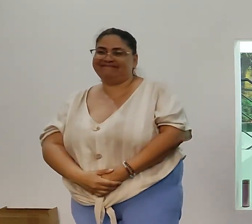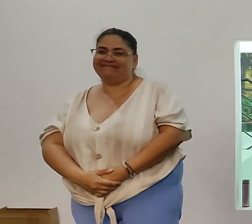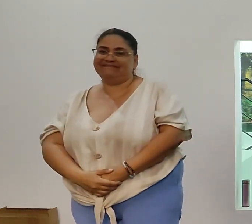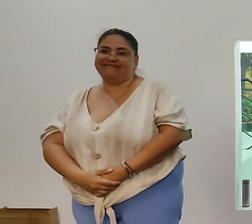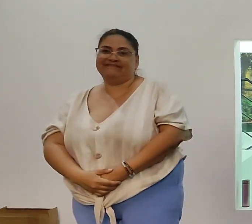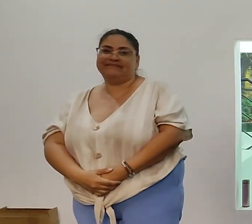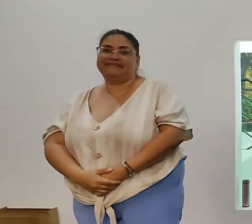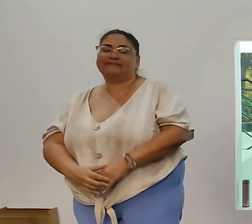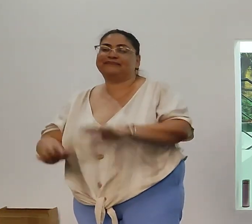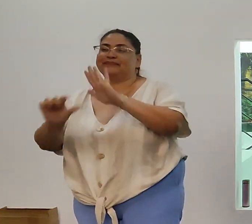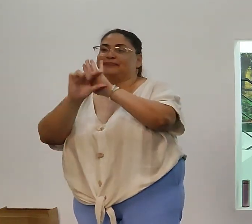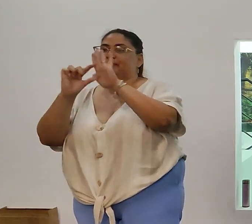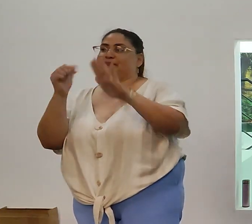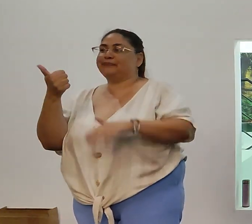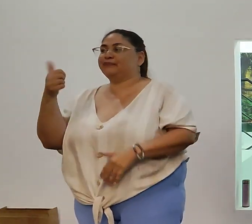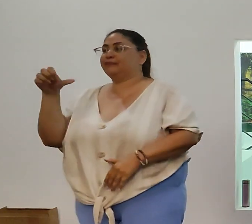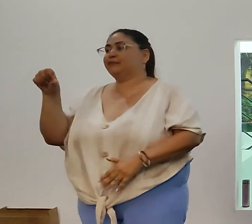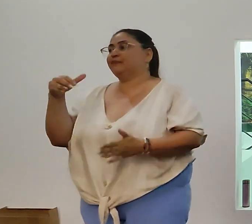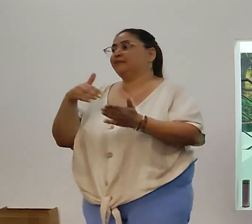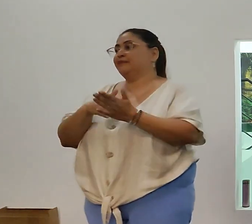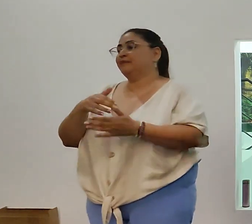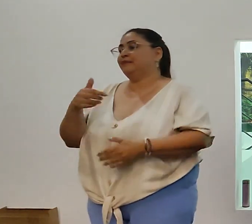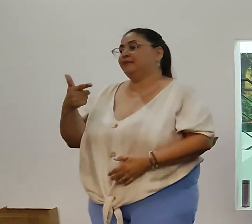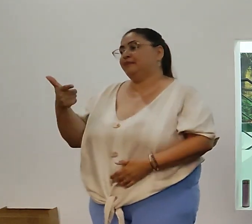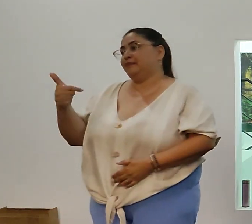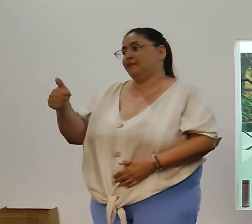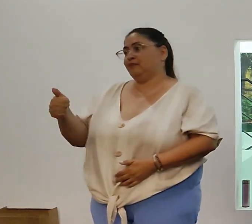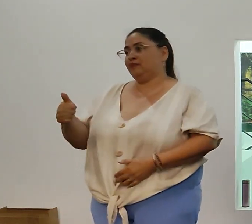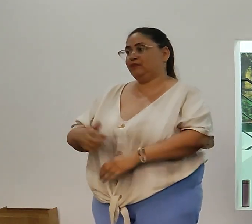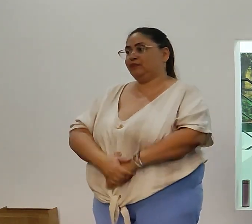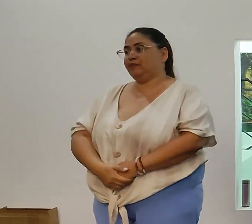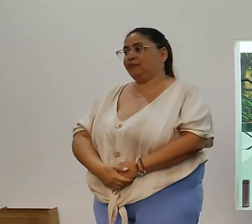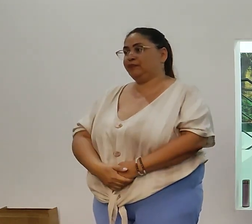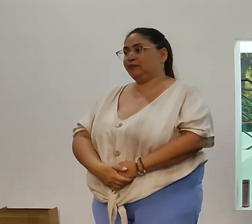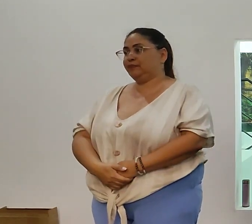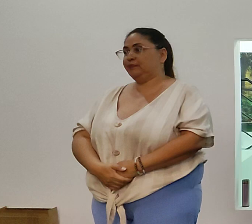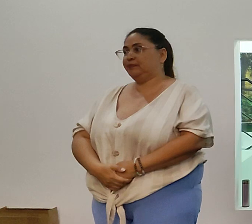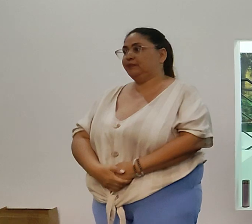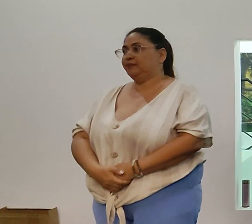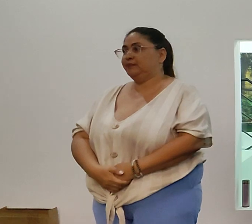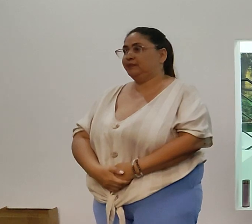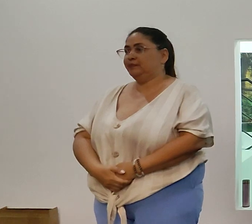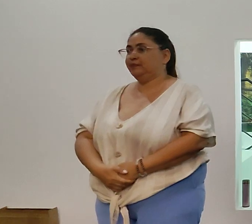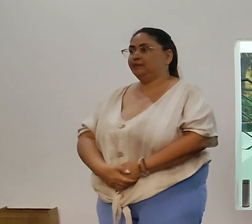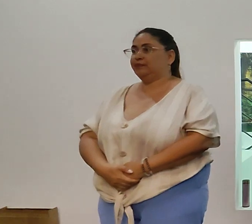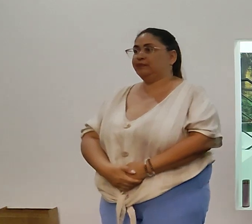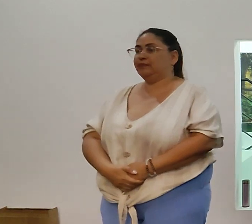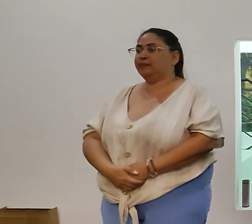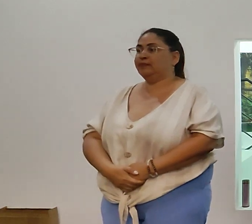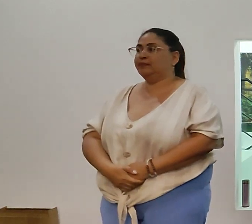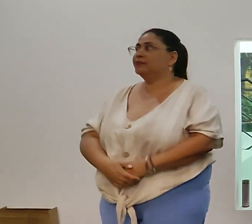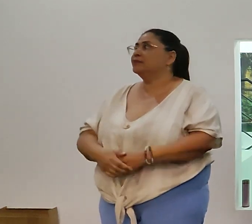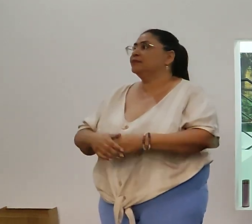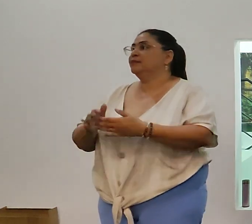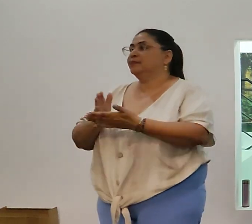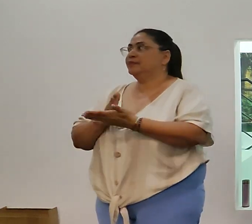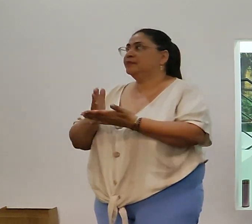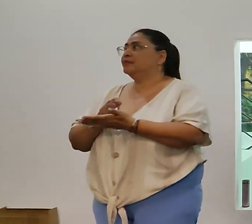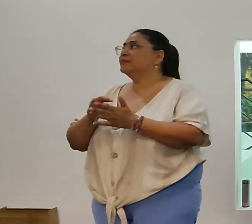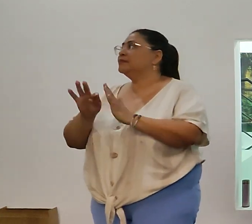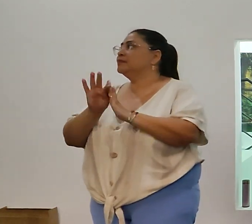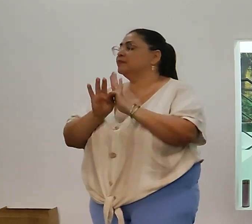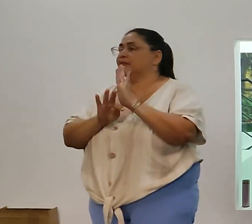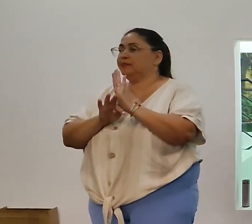Então nós vamos do versículo 19 ao 21, com a sua Bíblia aberta, acompanhem comigo, versículo 19 até o 21, e nós vamos começar nesse texto